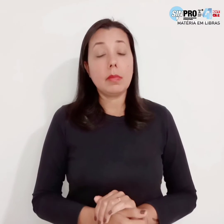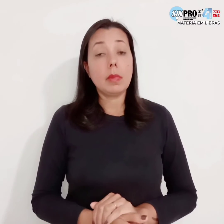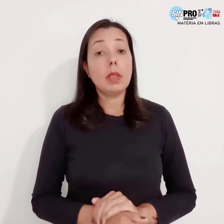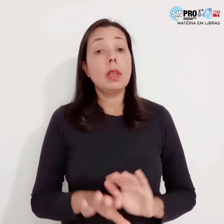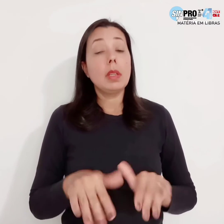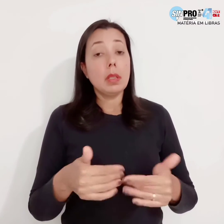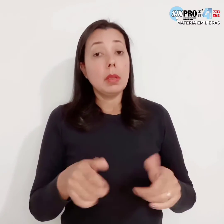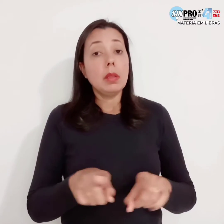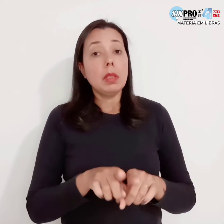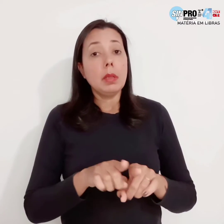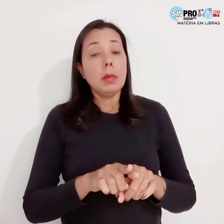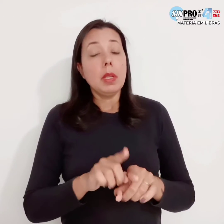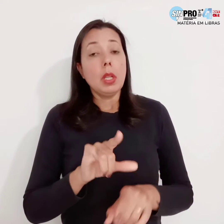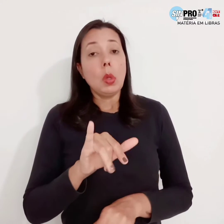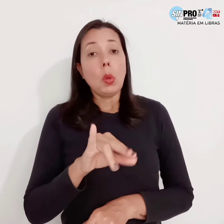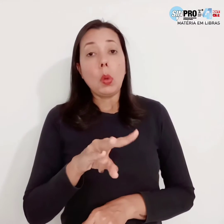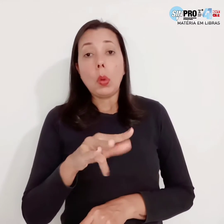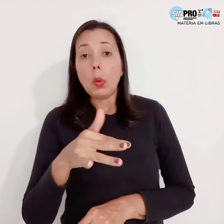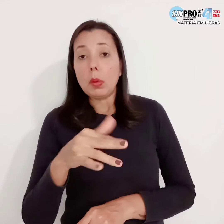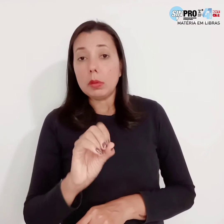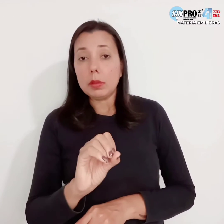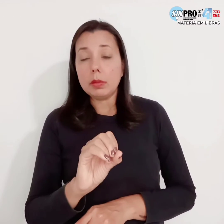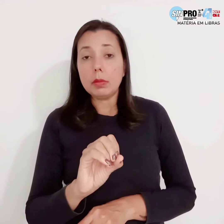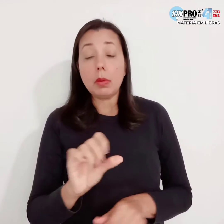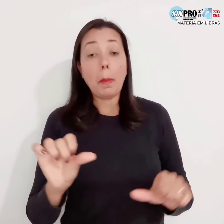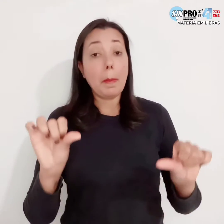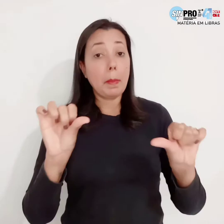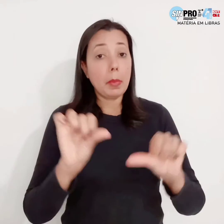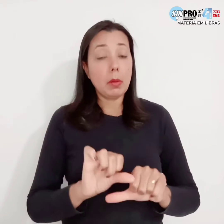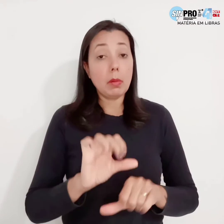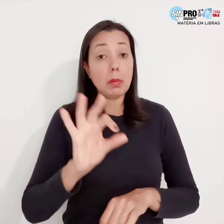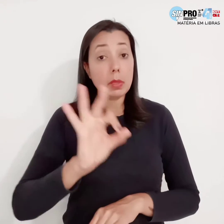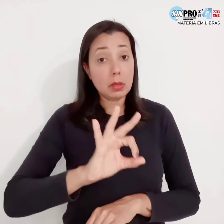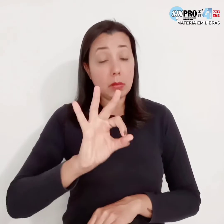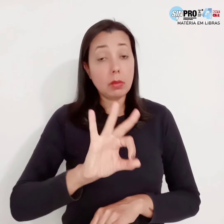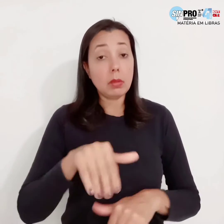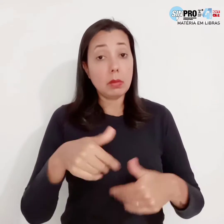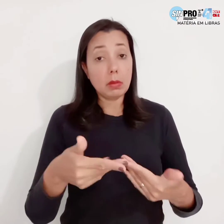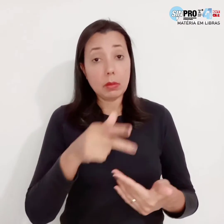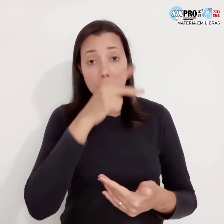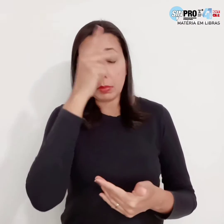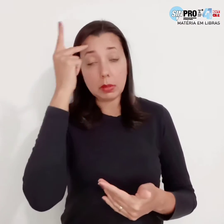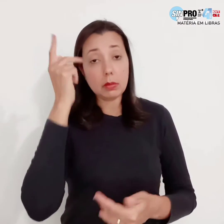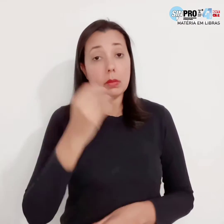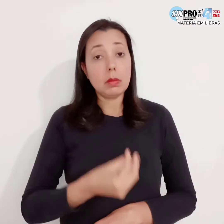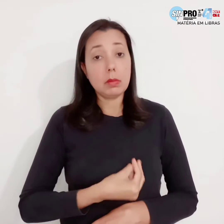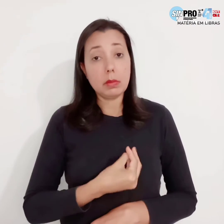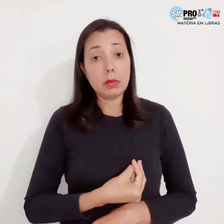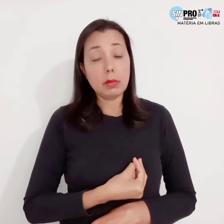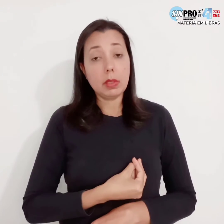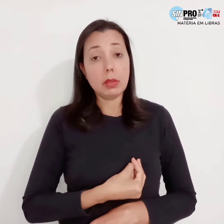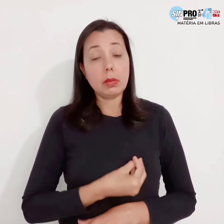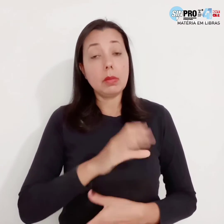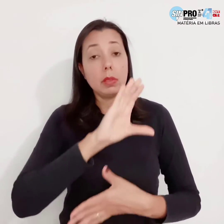Segundo o Locomotiva, o maior percentual de pessoas vivendo na classe média